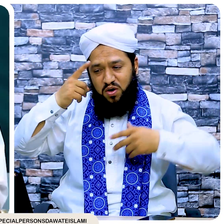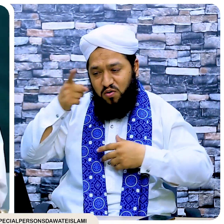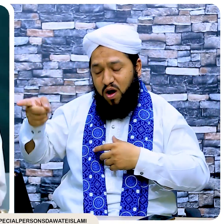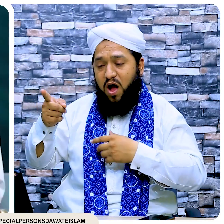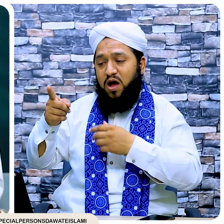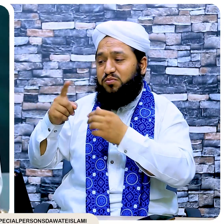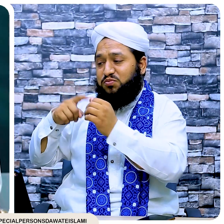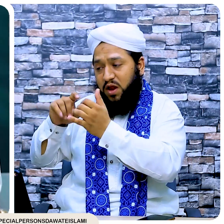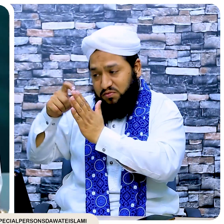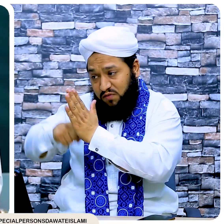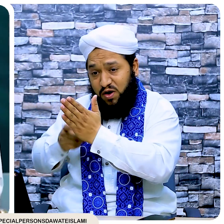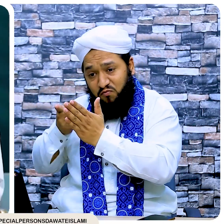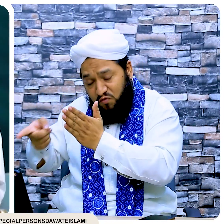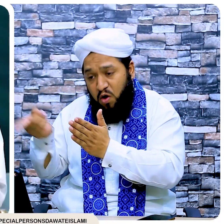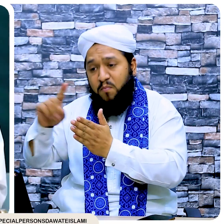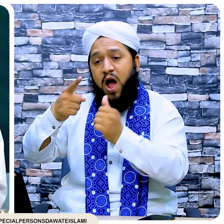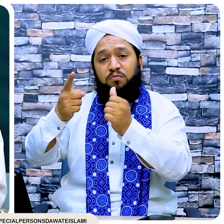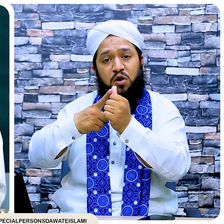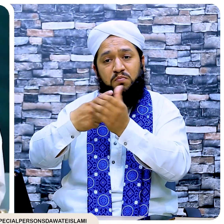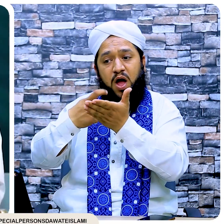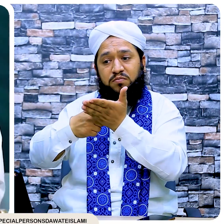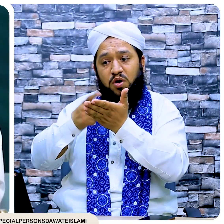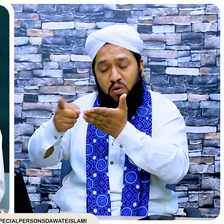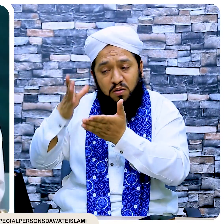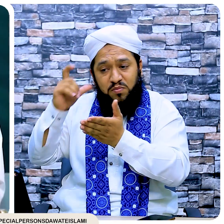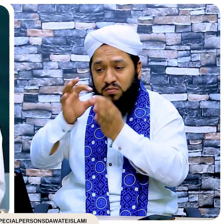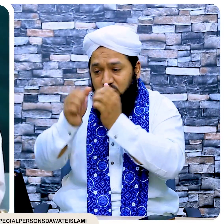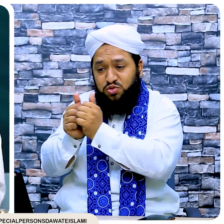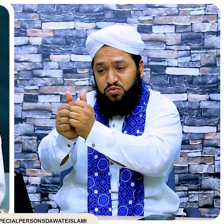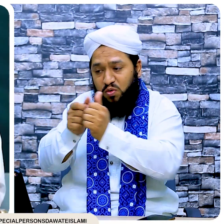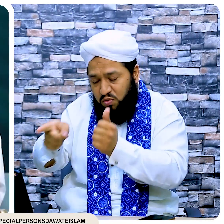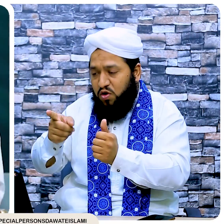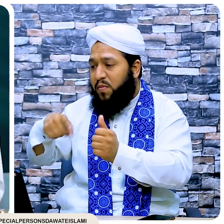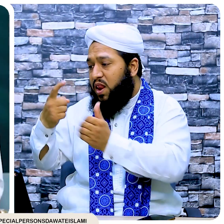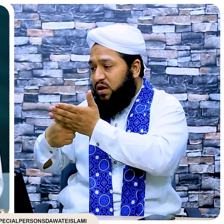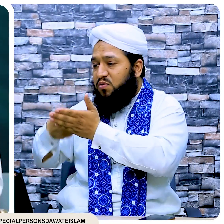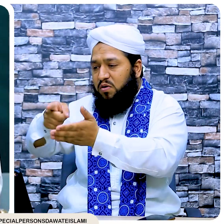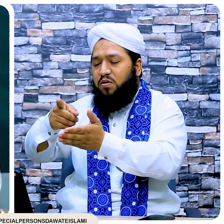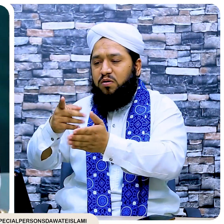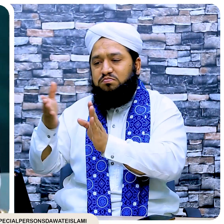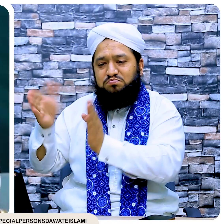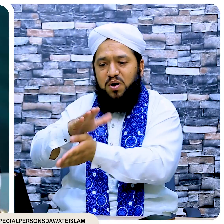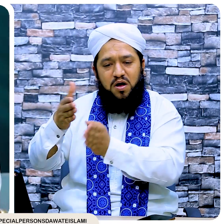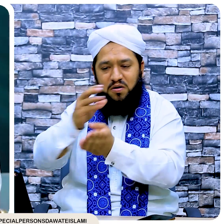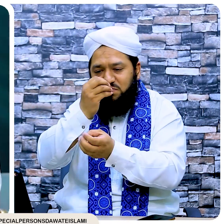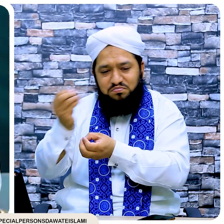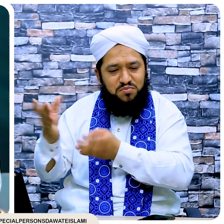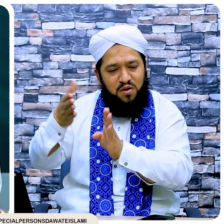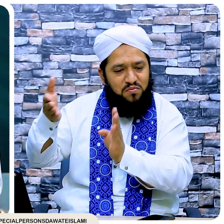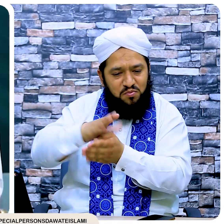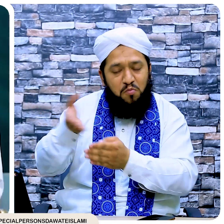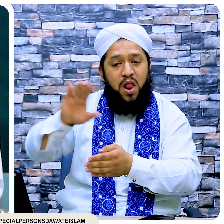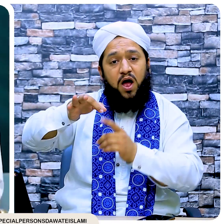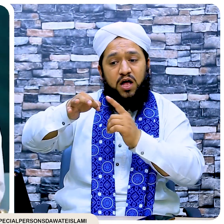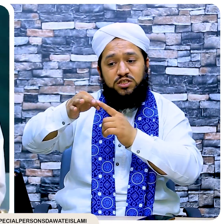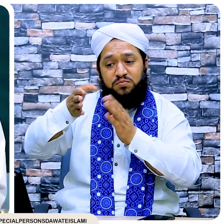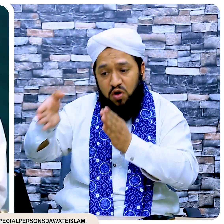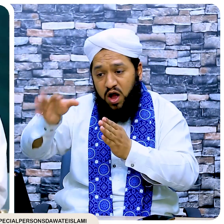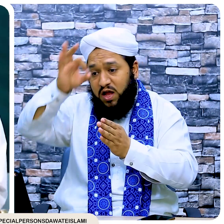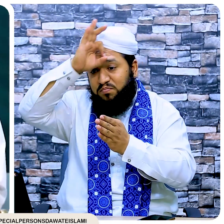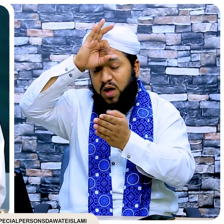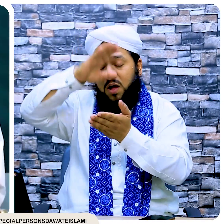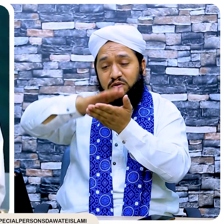دو، جب آگ لگ جائے گی تو ادھر سے حملہ نہ ہو سکے گا۔ جنگ چل رہی تھی اور حضرت حبیب بن مطاہر اور حضرت حر رضی اللہ تعالیٰ